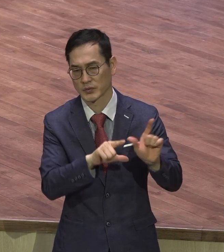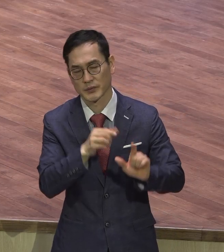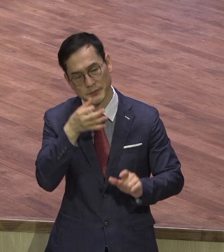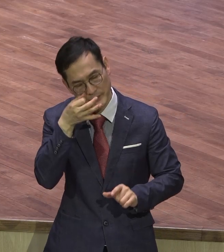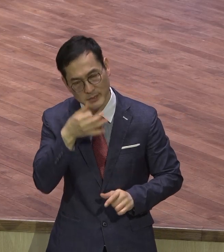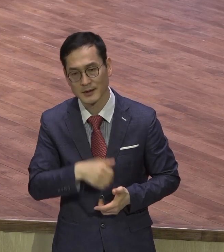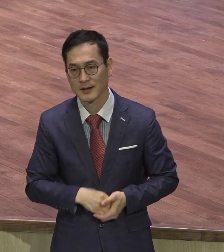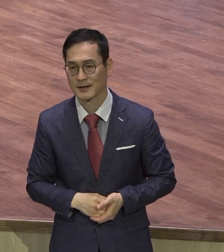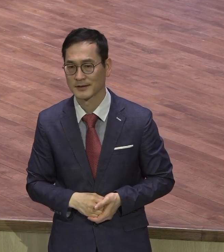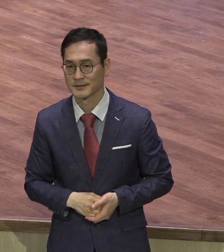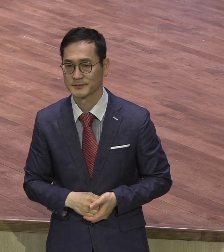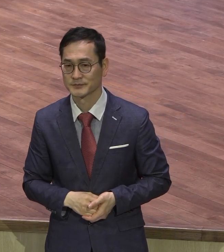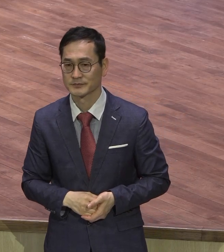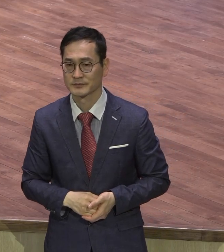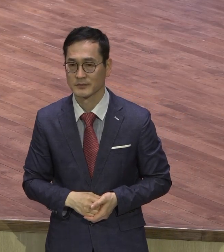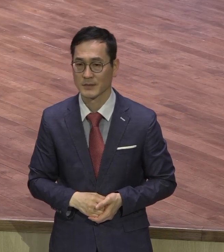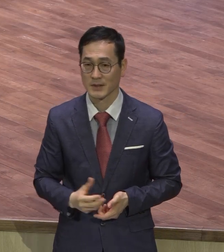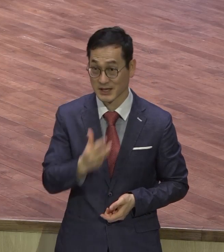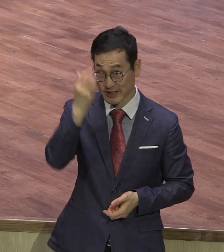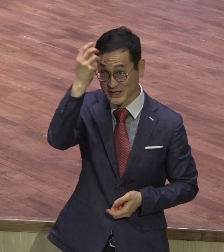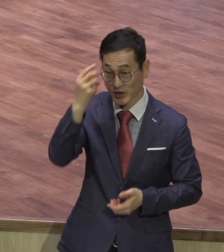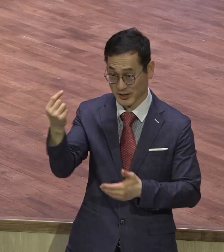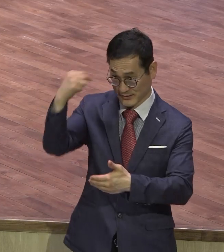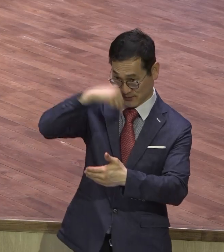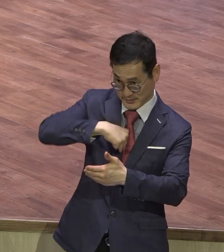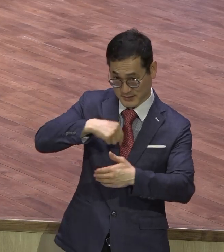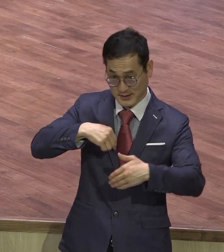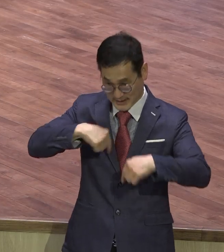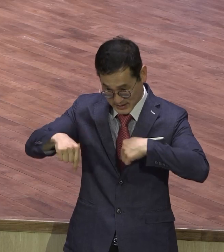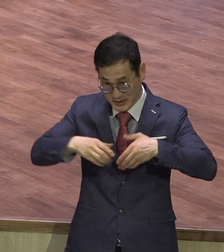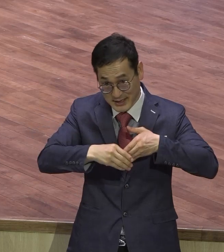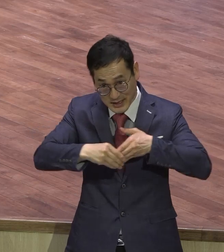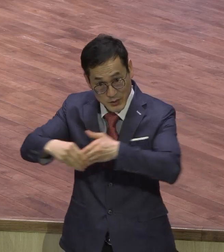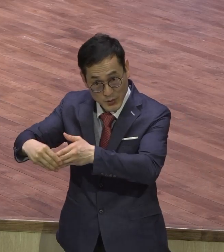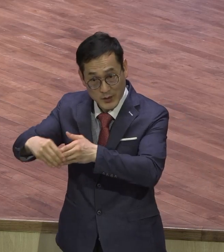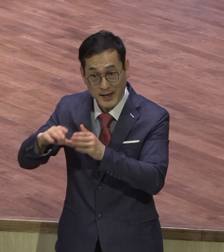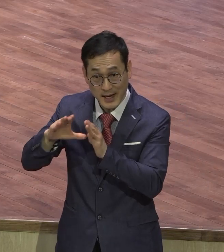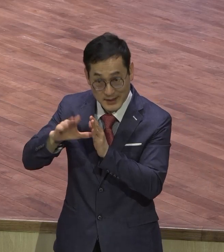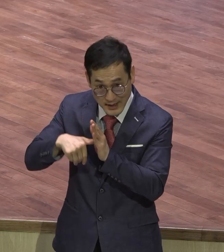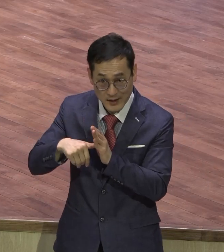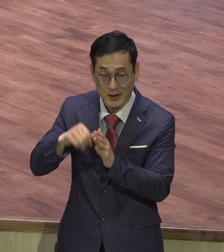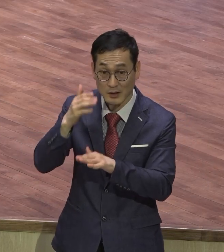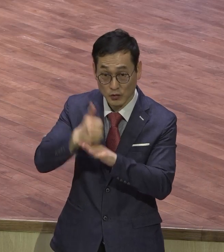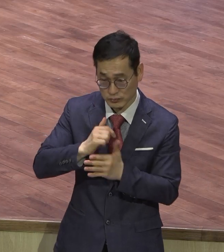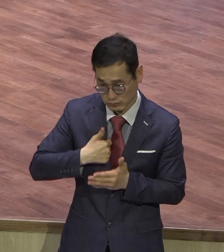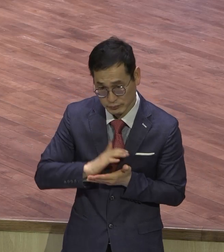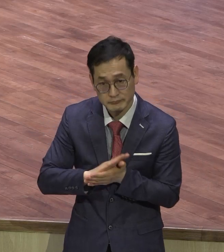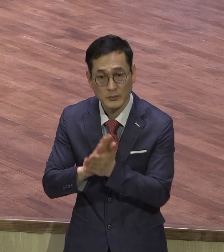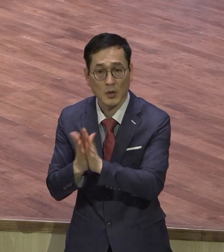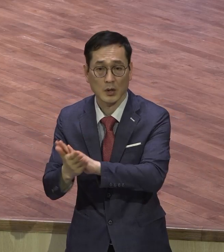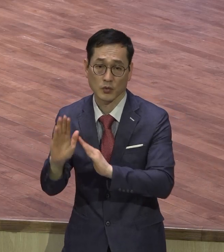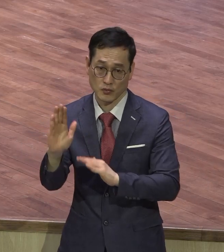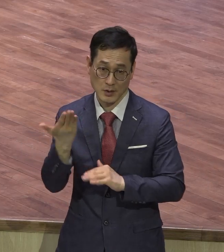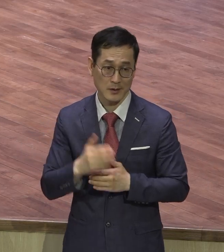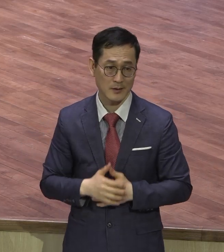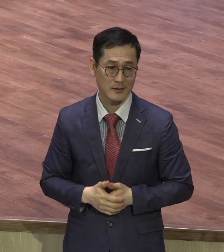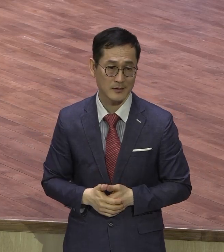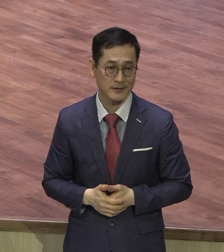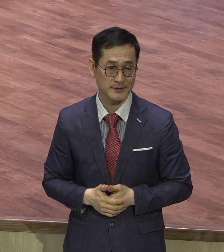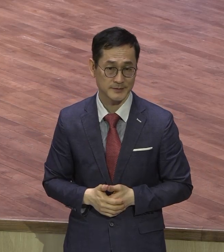성령의 내주 인도 이 역사가 삶 속에 펼쳐지는데 변화될 수밖에 없지요. 성령이